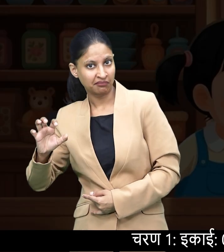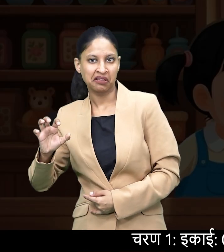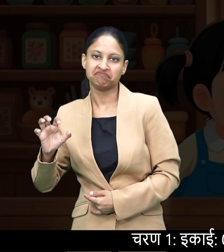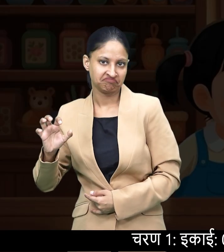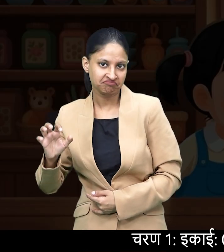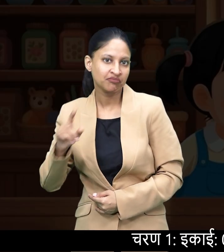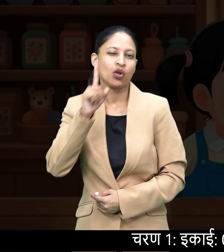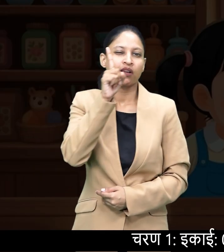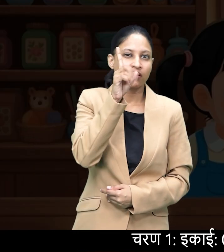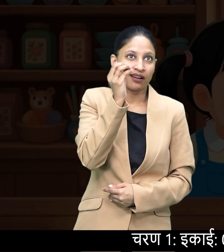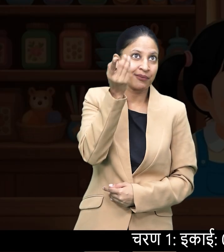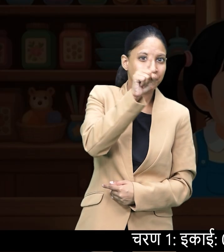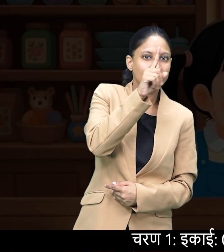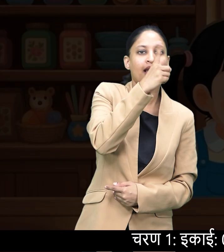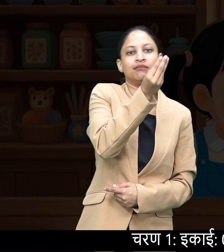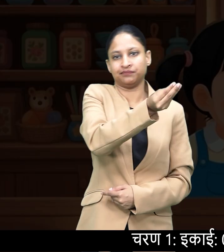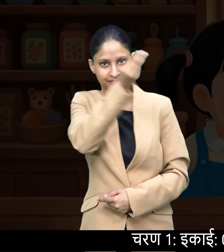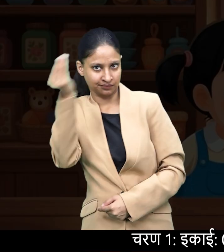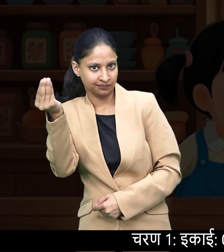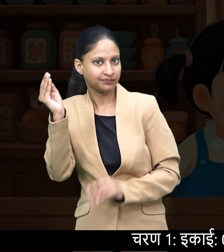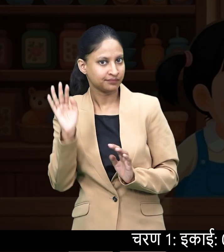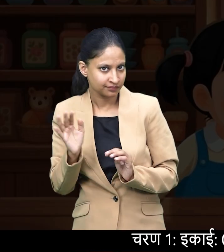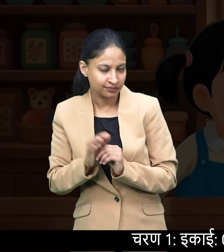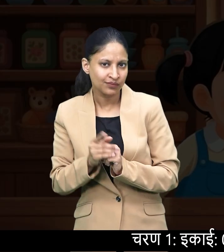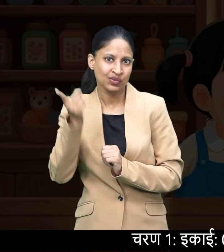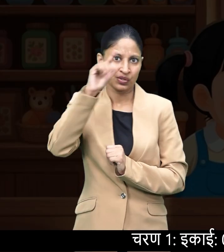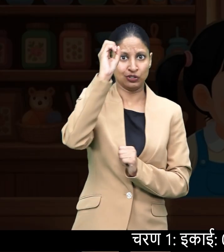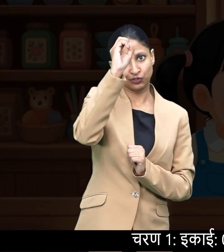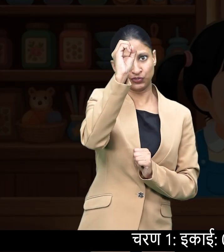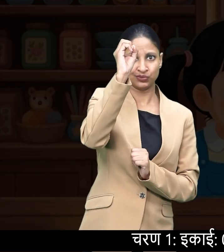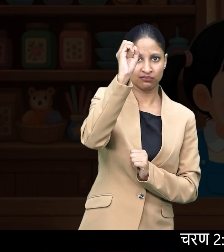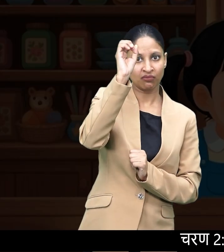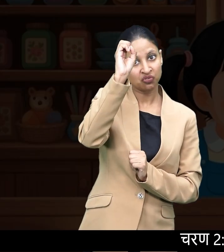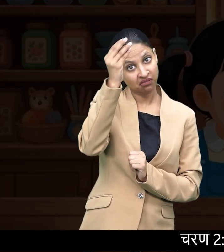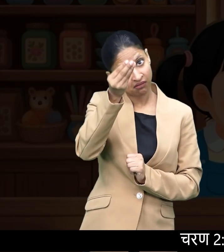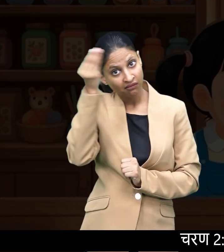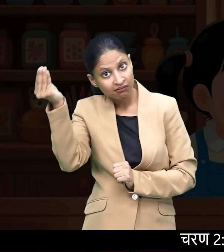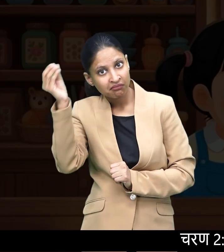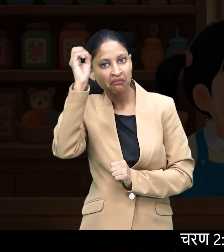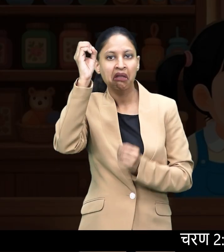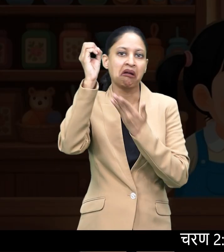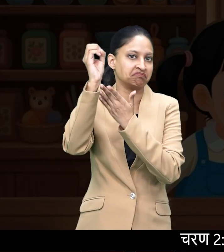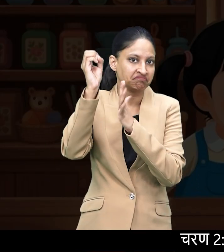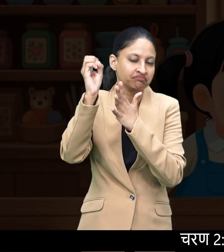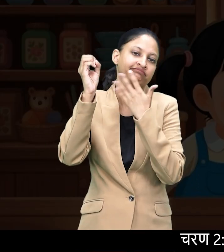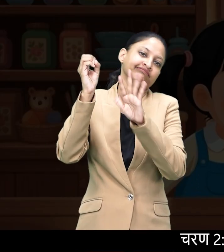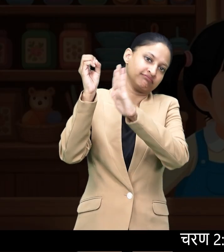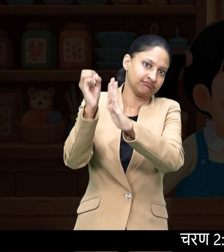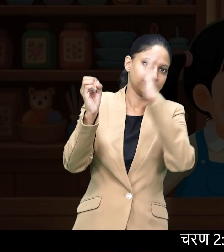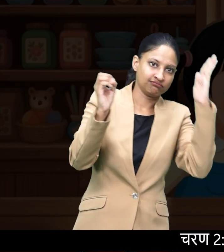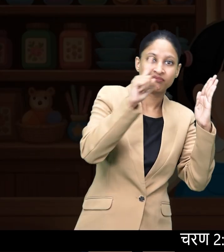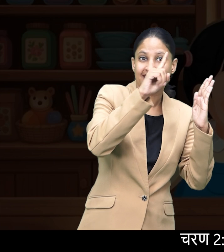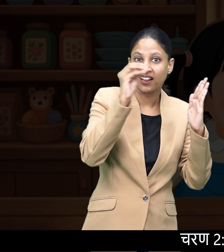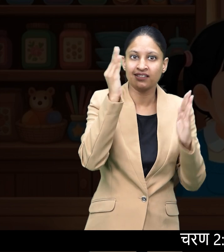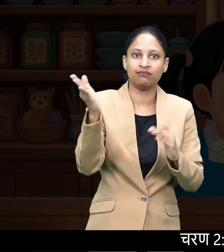दहाई से उधार ले। चरण 2, दहाई शून्य भी मदद नहीं कर